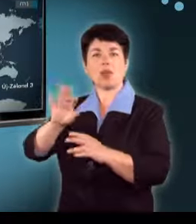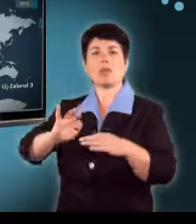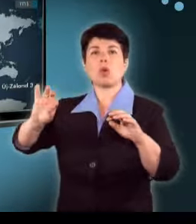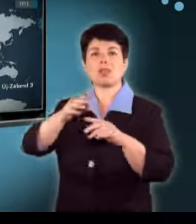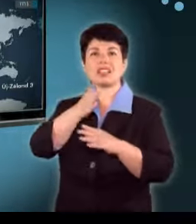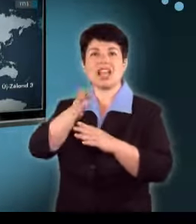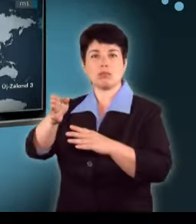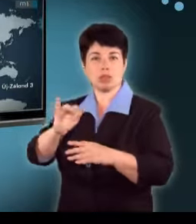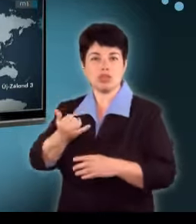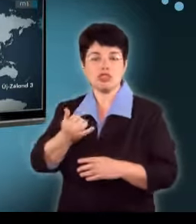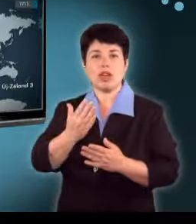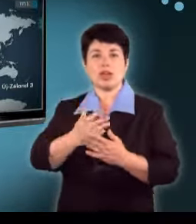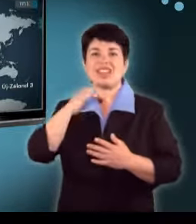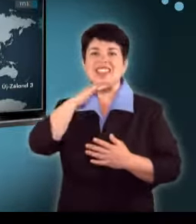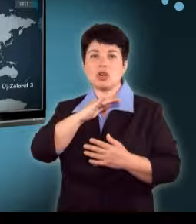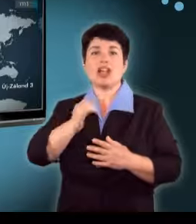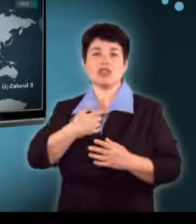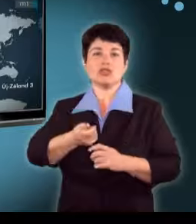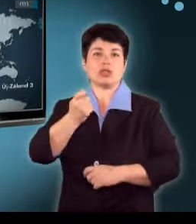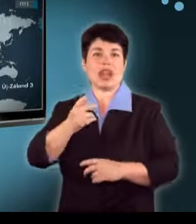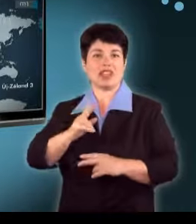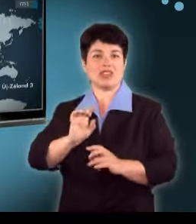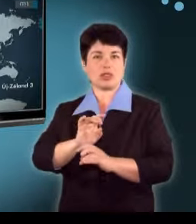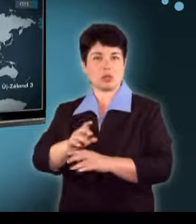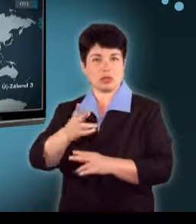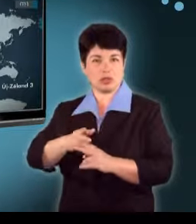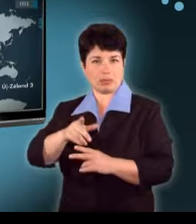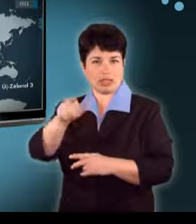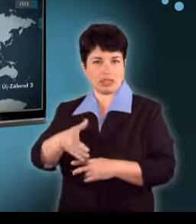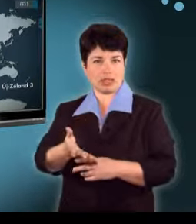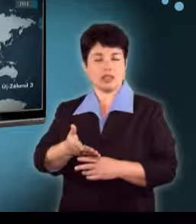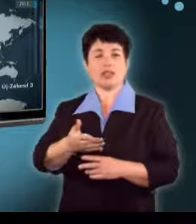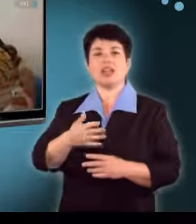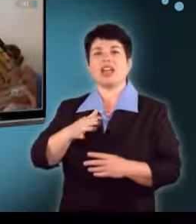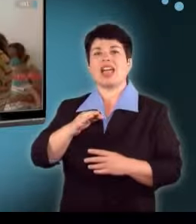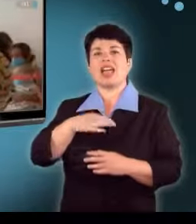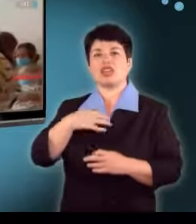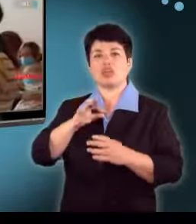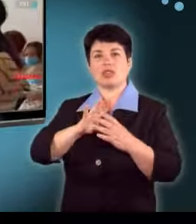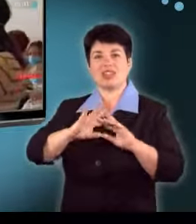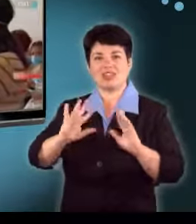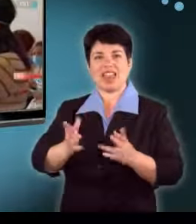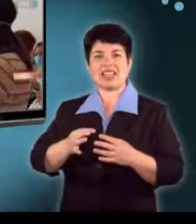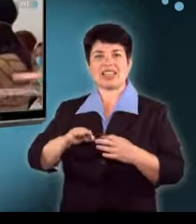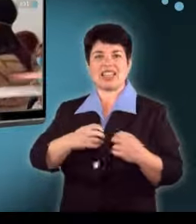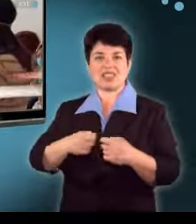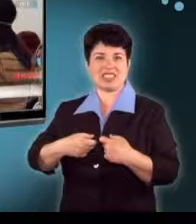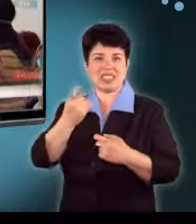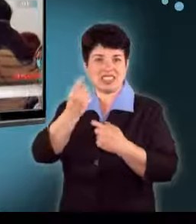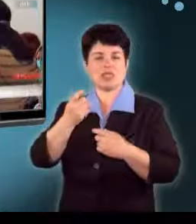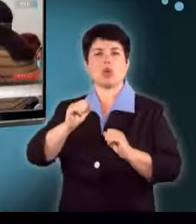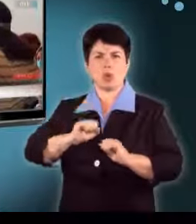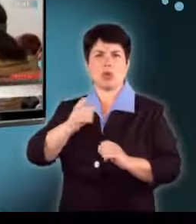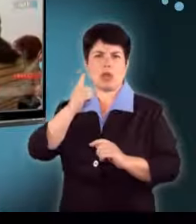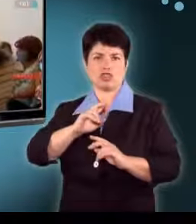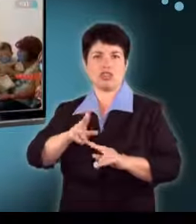fertőzöttet. Az egészségügyi világszervezet szerint komoly esély van rá, hogy világjárvány alakul ki, de korai volna még kijelenteni, hogy ez